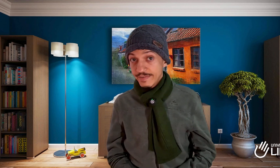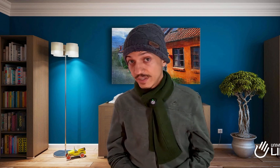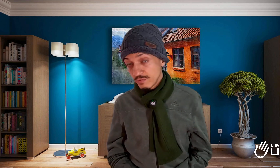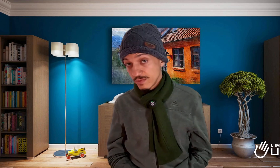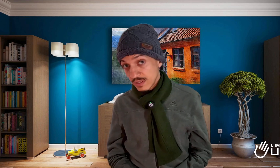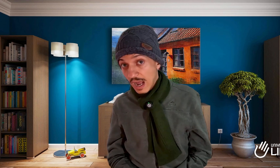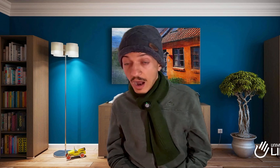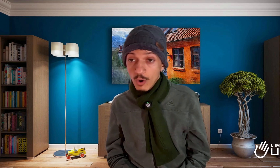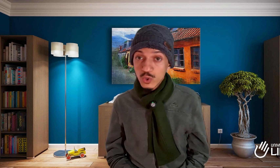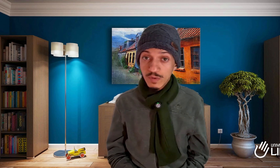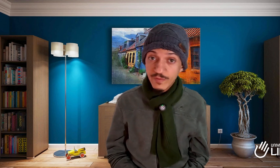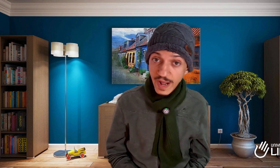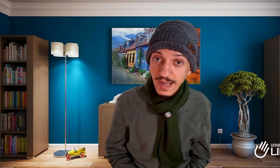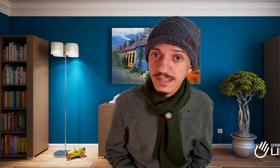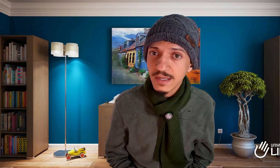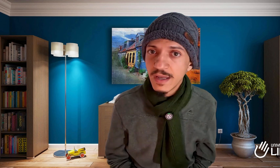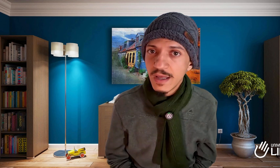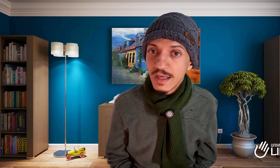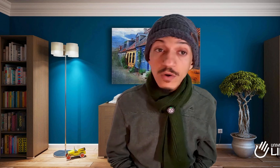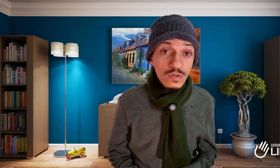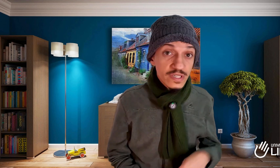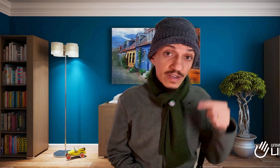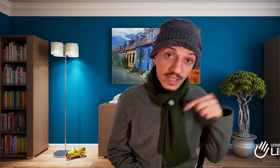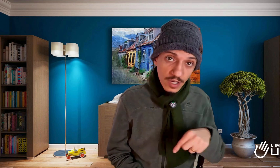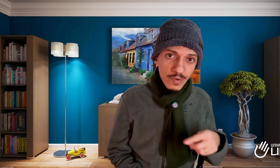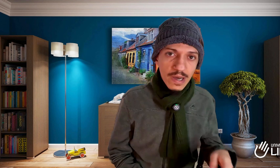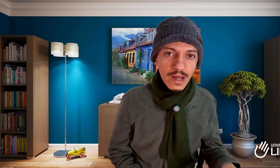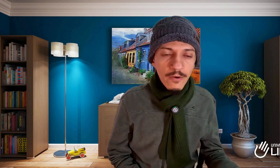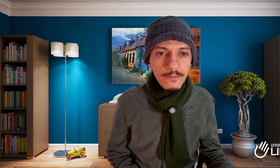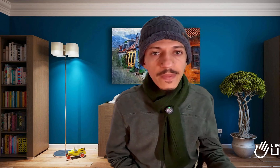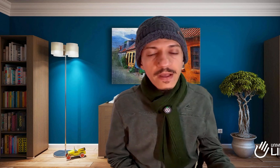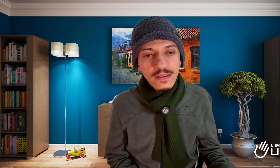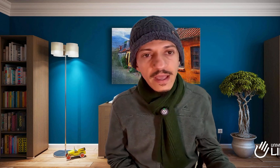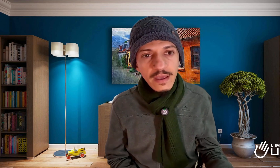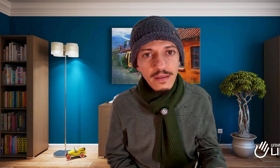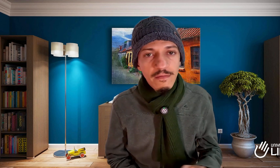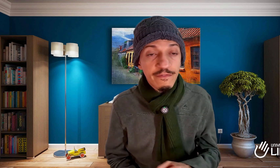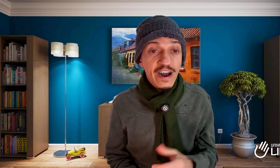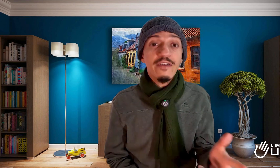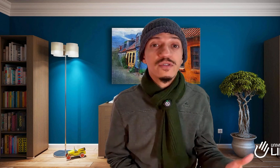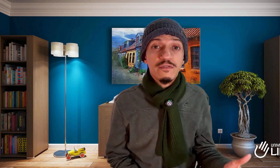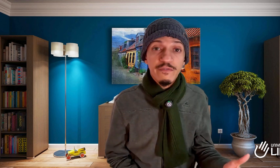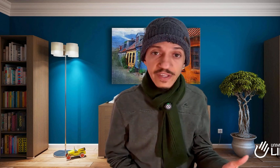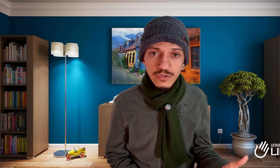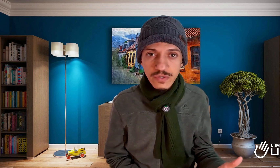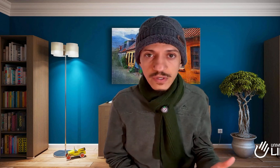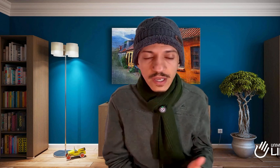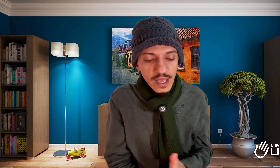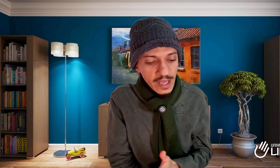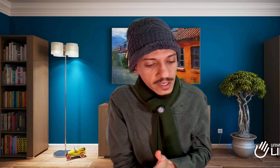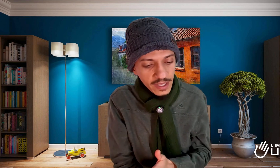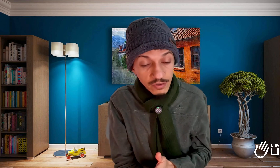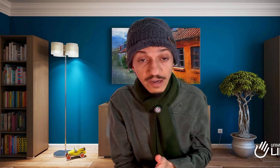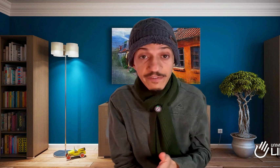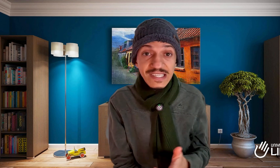de um sinal, de uma frase. Inclusive aqui no meu canal tem vários vídeos em que eu já fiz a